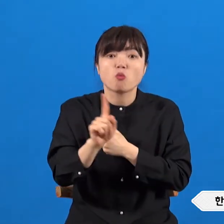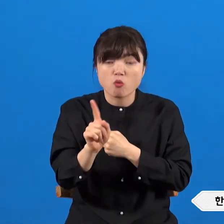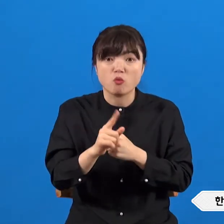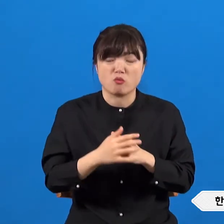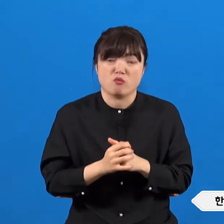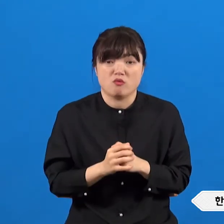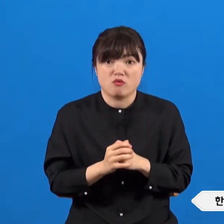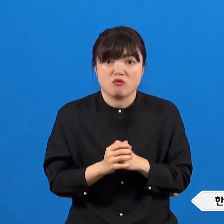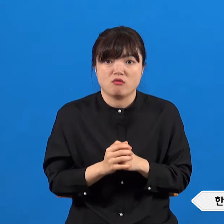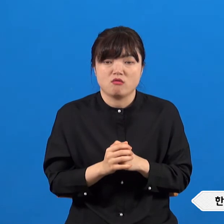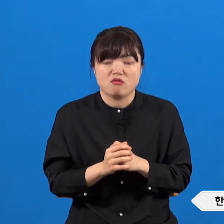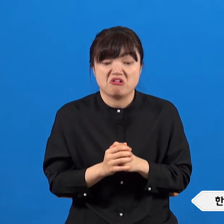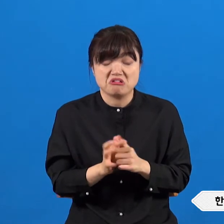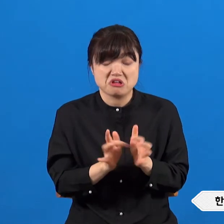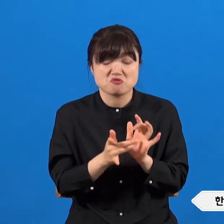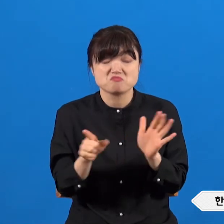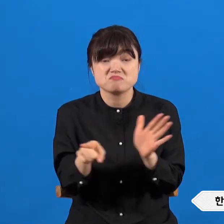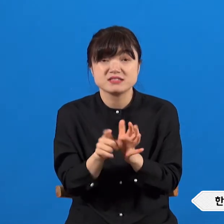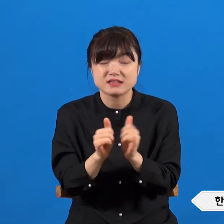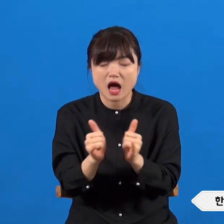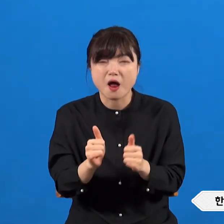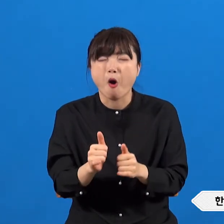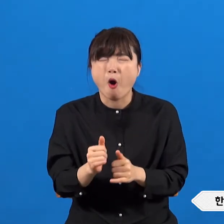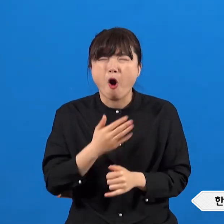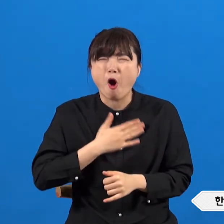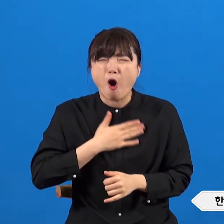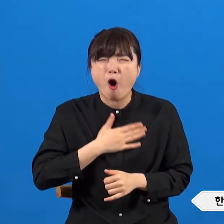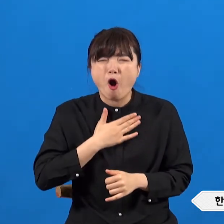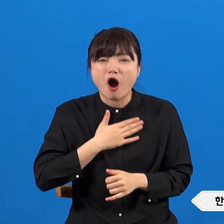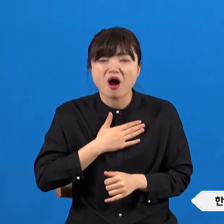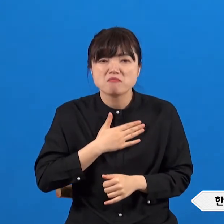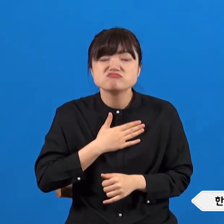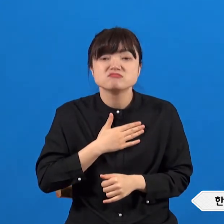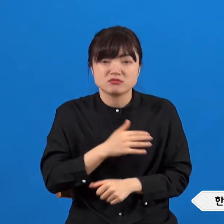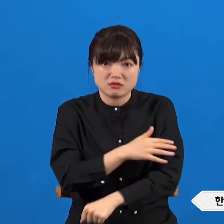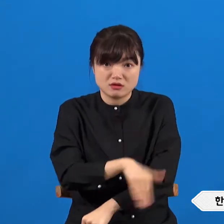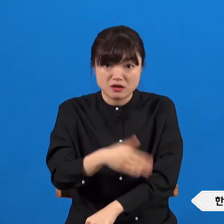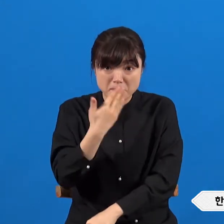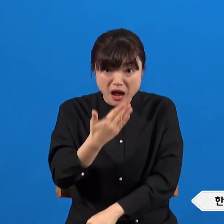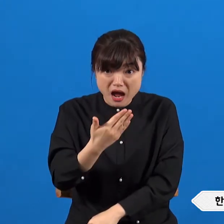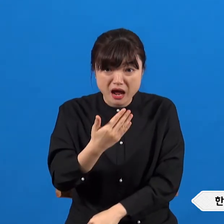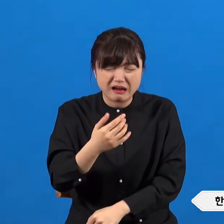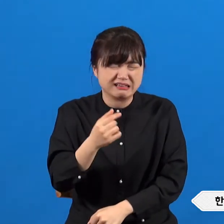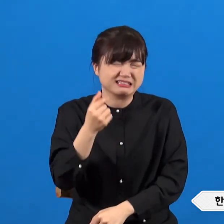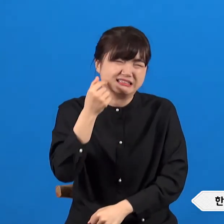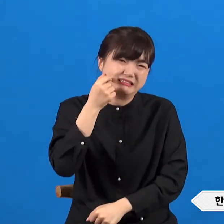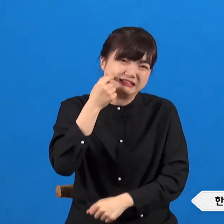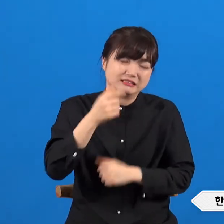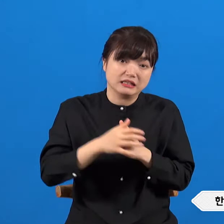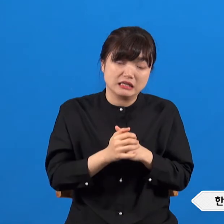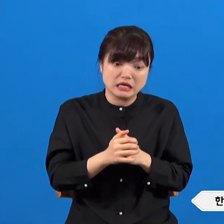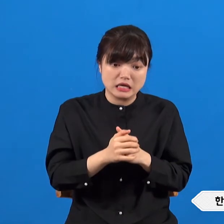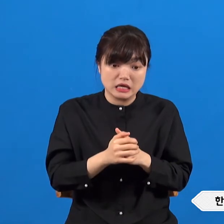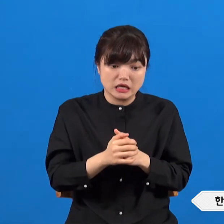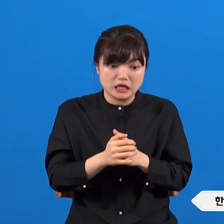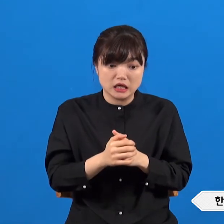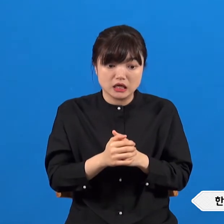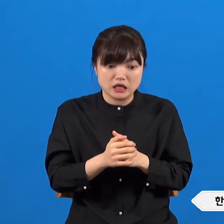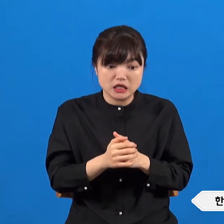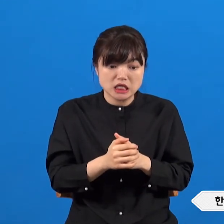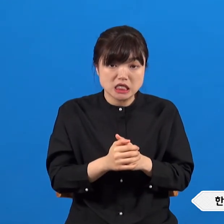간곡히 말씀하는데 예수 믿는다는 사람이 그것을 안 하겠습니까? 이웃을 소자